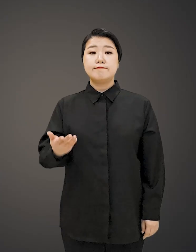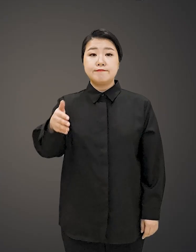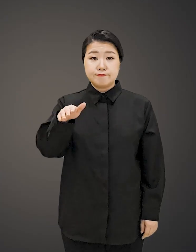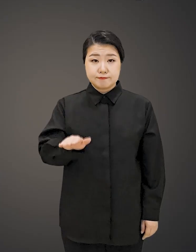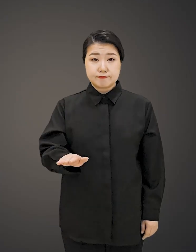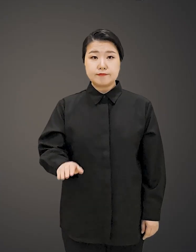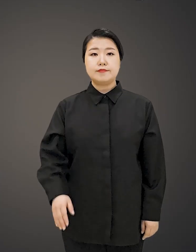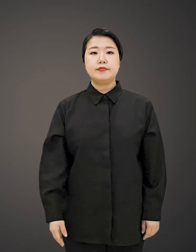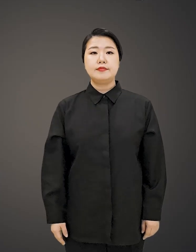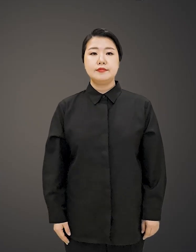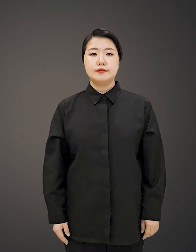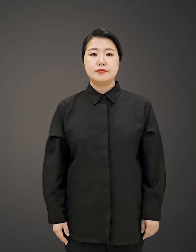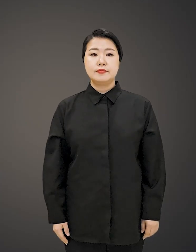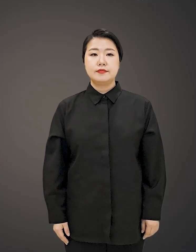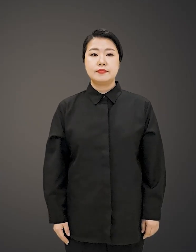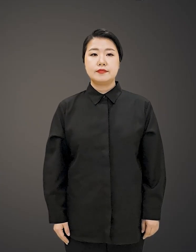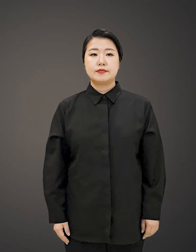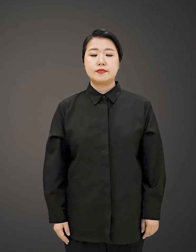하지만